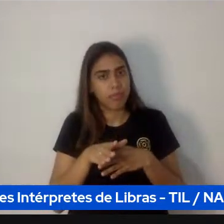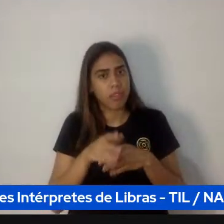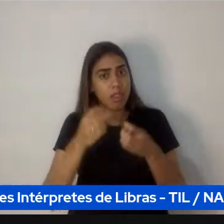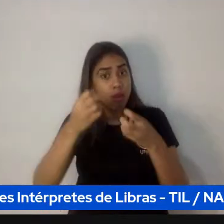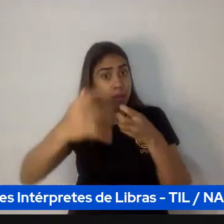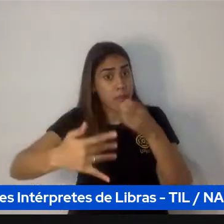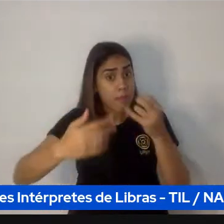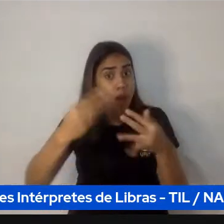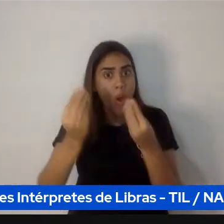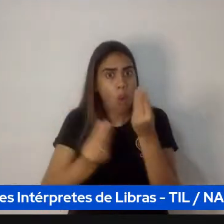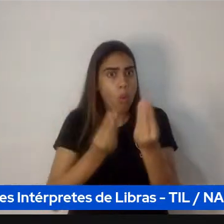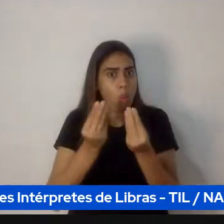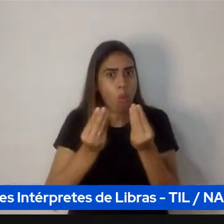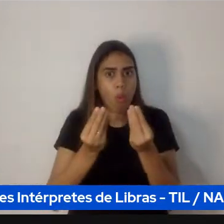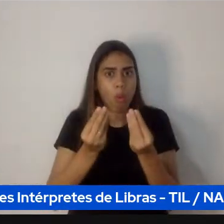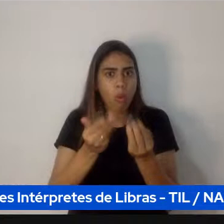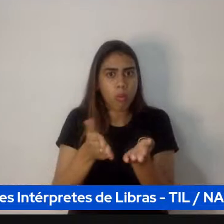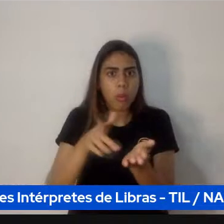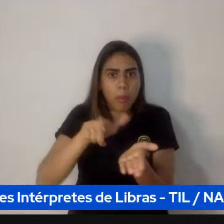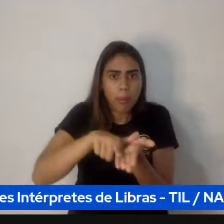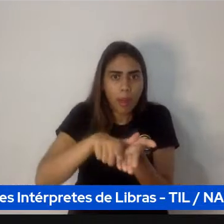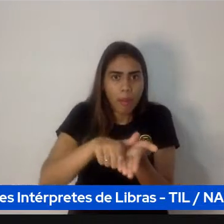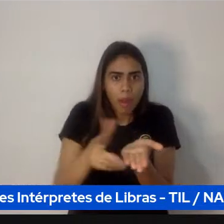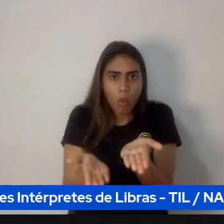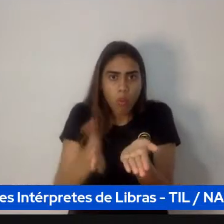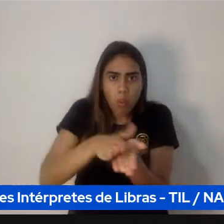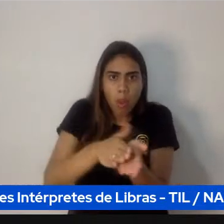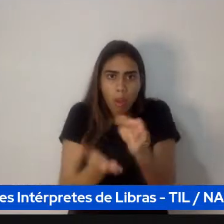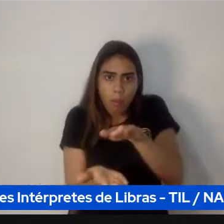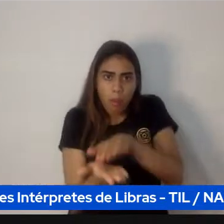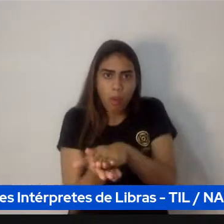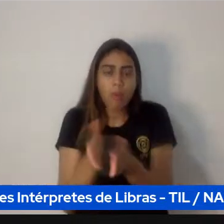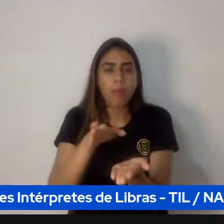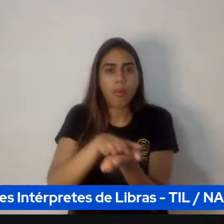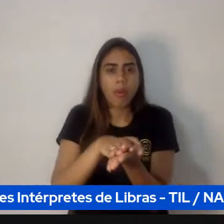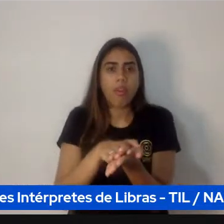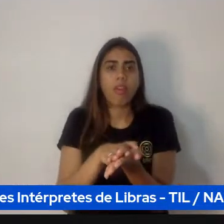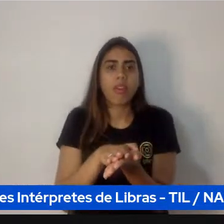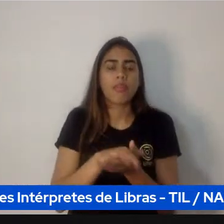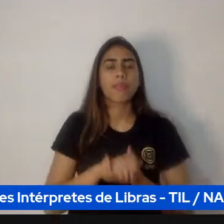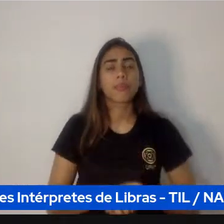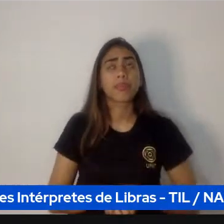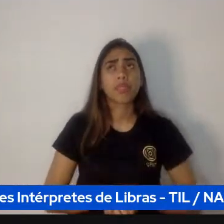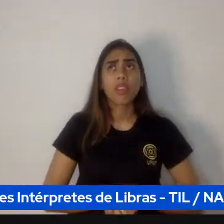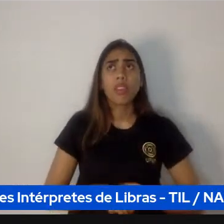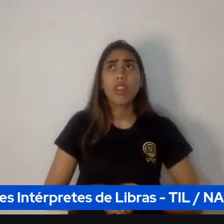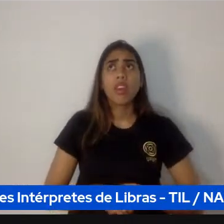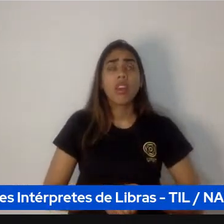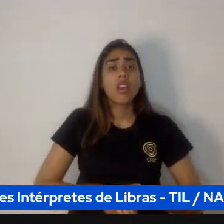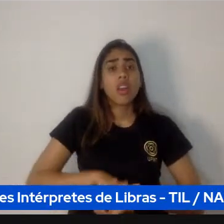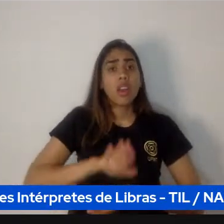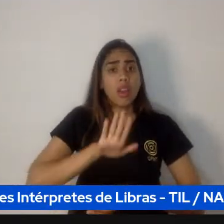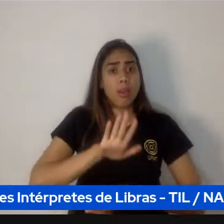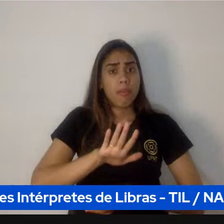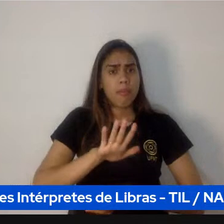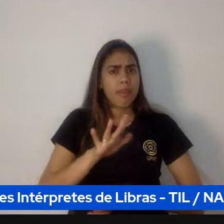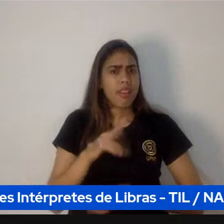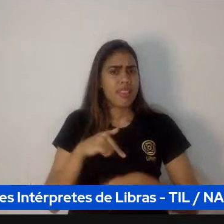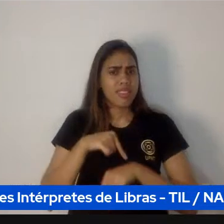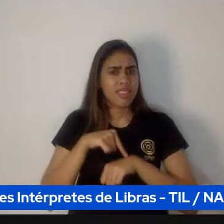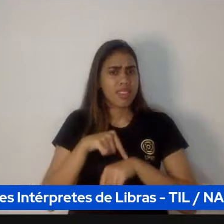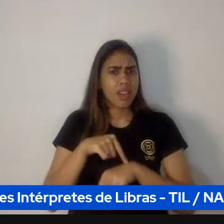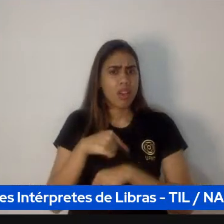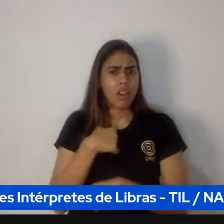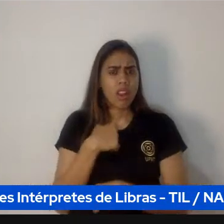apropriada. E eu também já tenho uma certa, um certo comprometimento da fala,